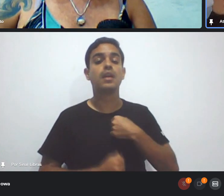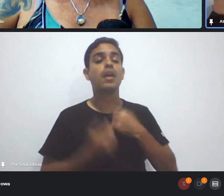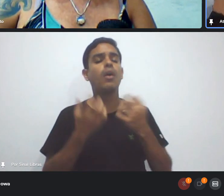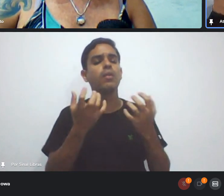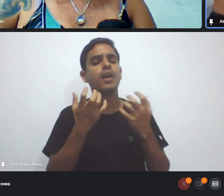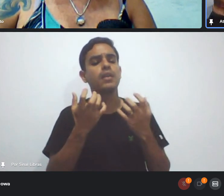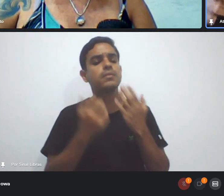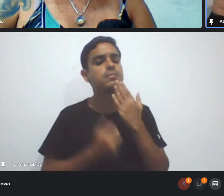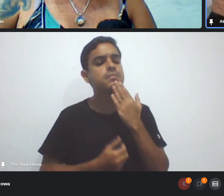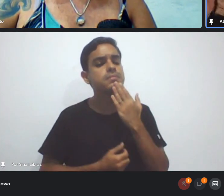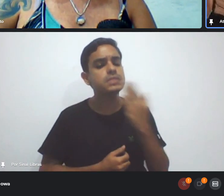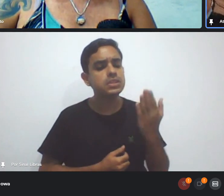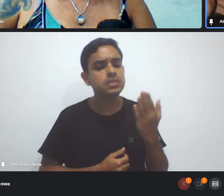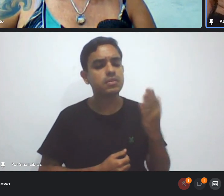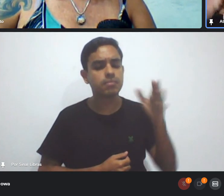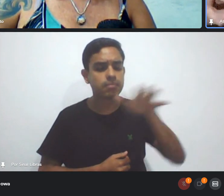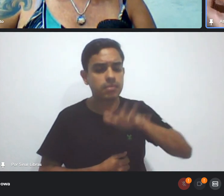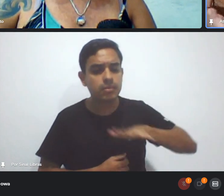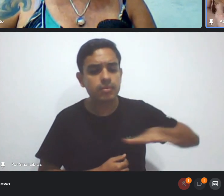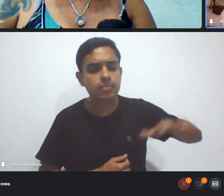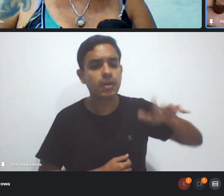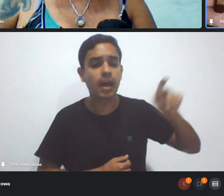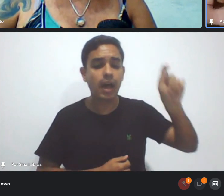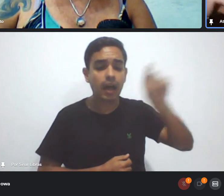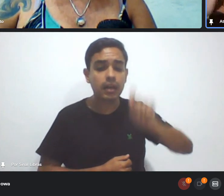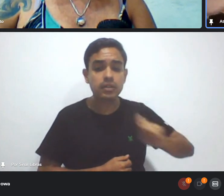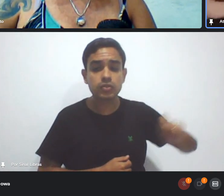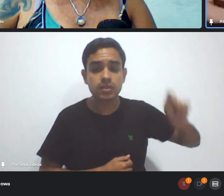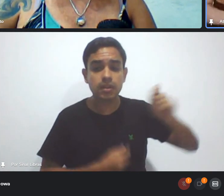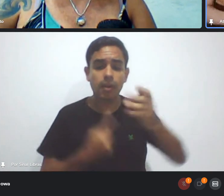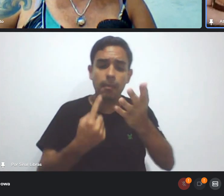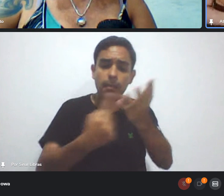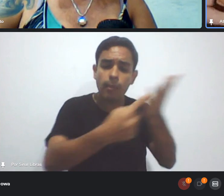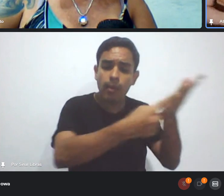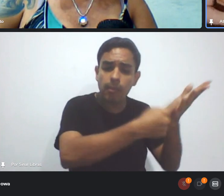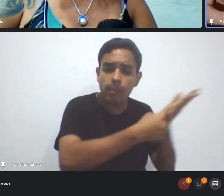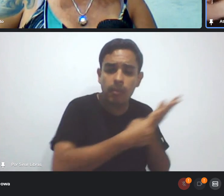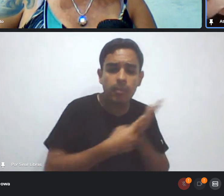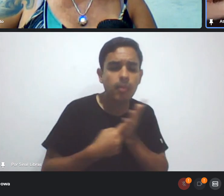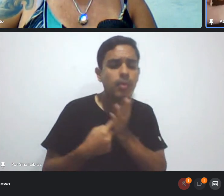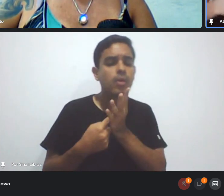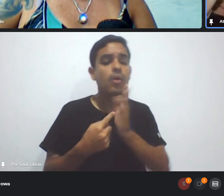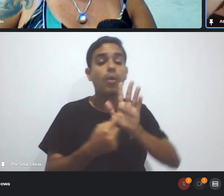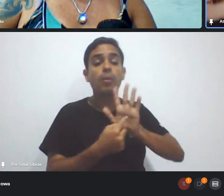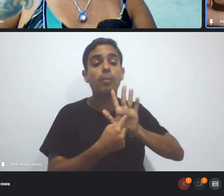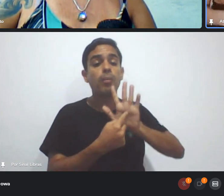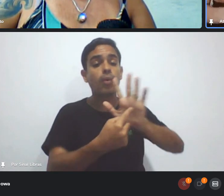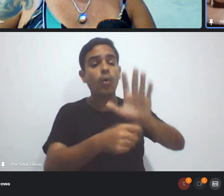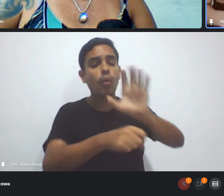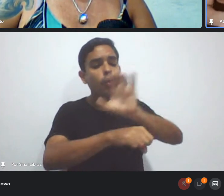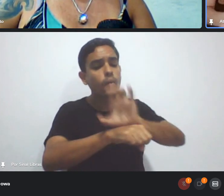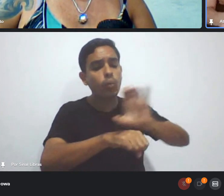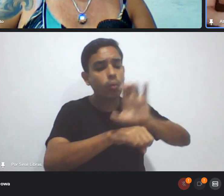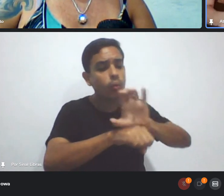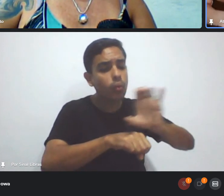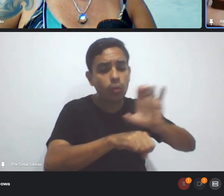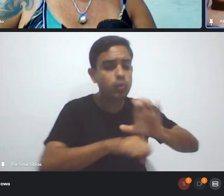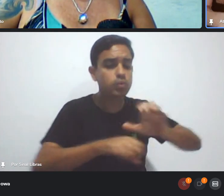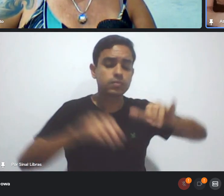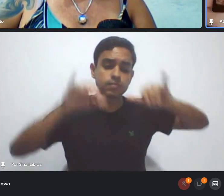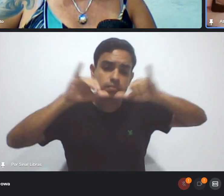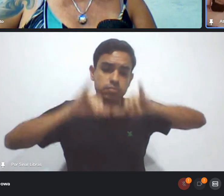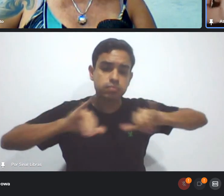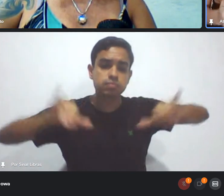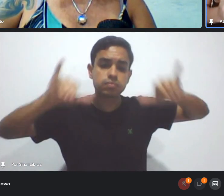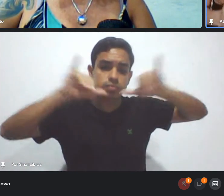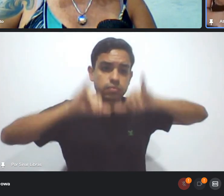as associações se reúnam e levem cursos, sabe, artistas, divulguem os cursos de vocês